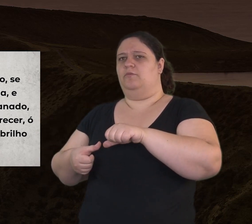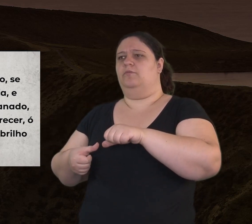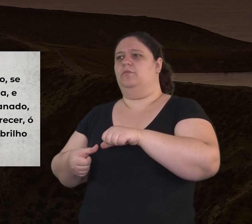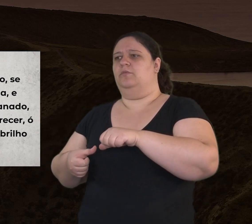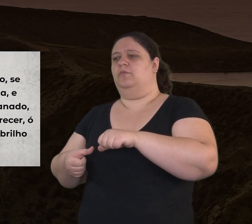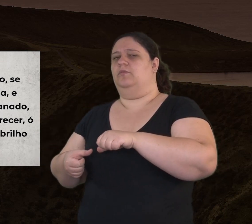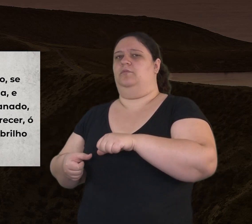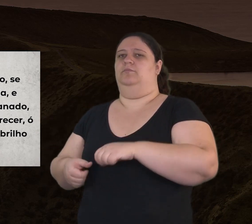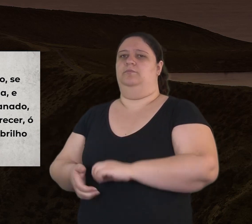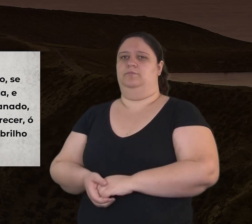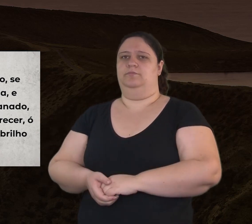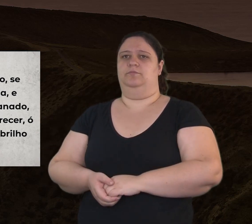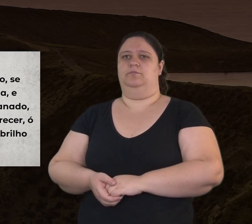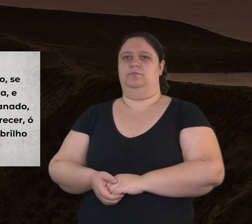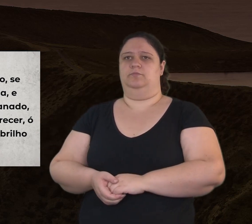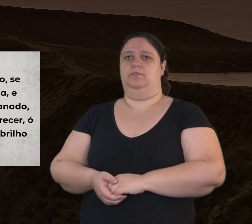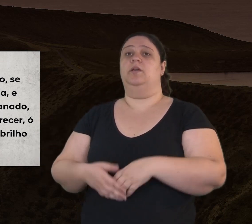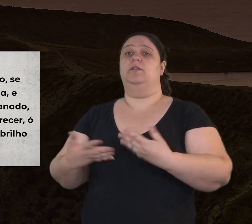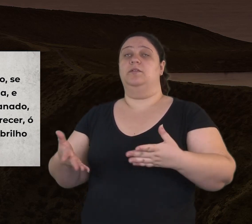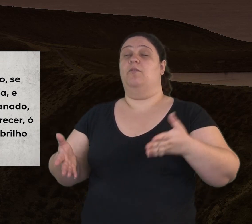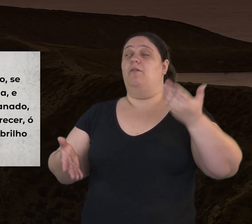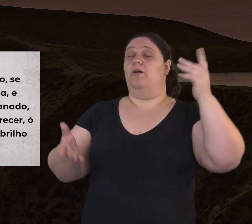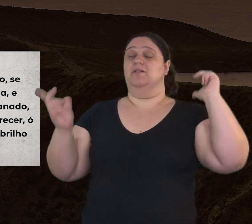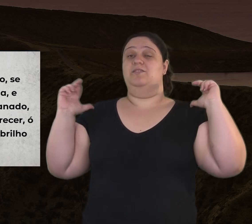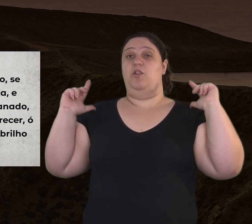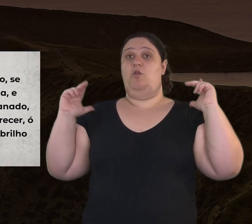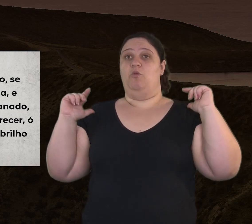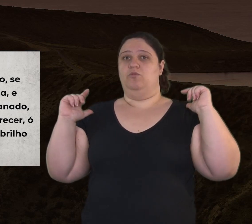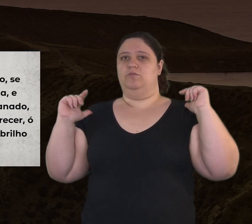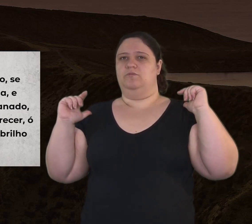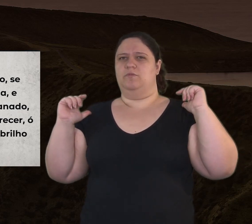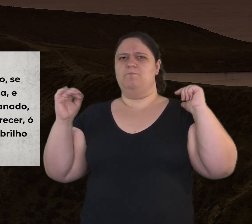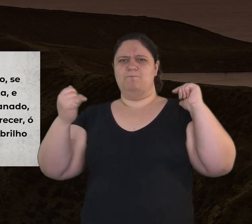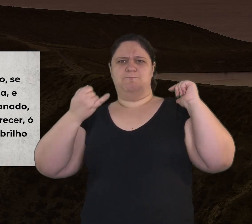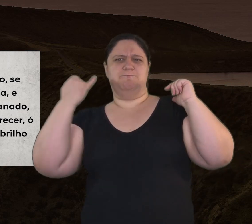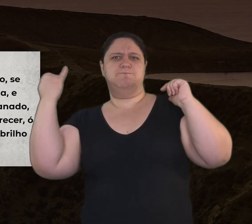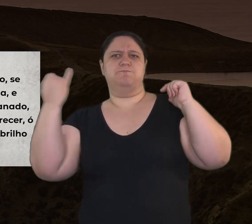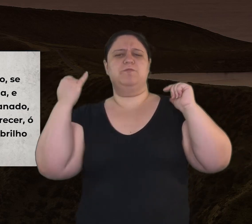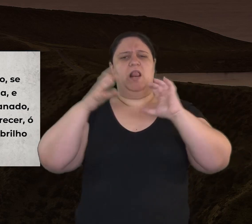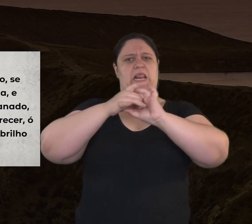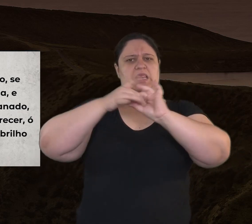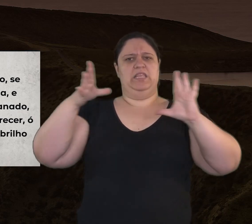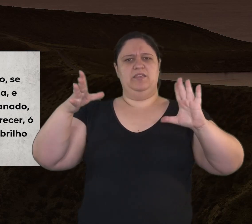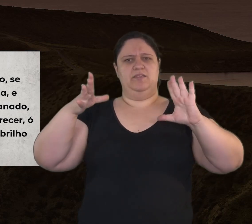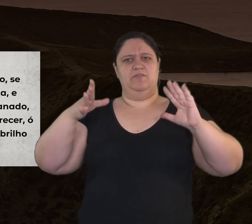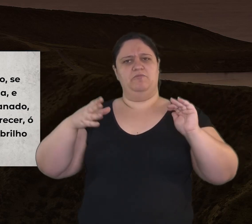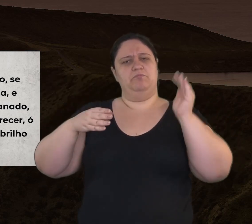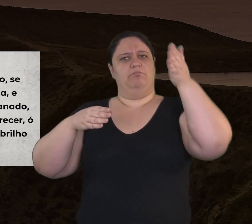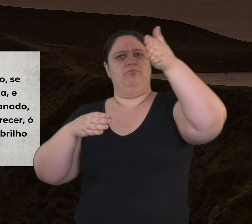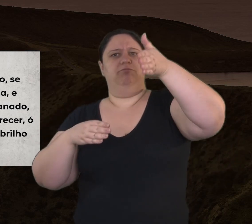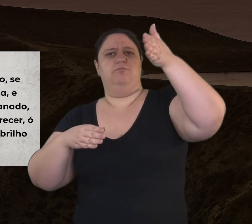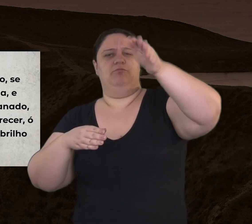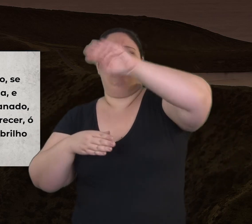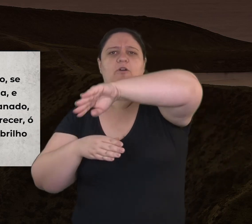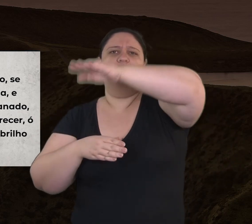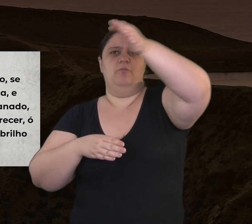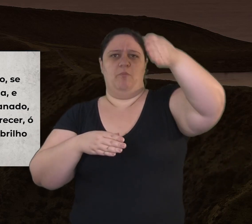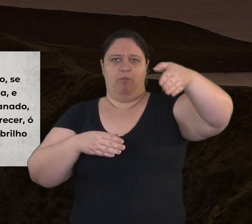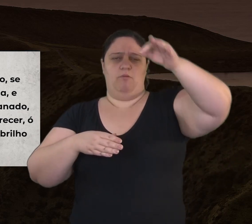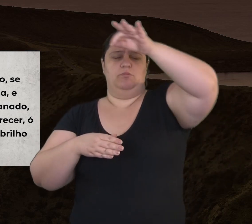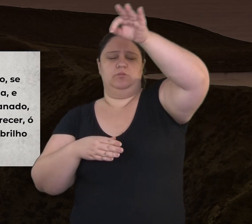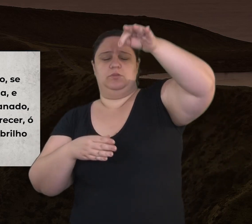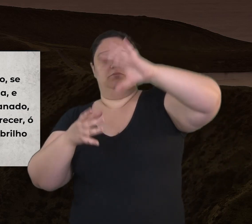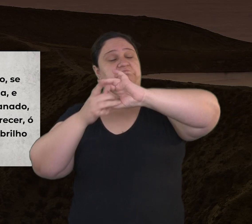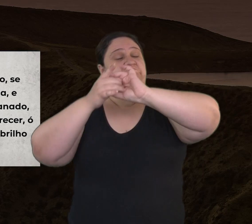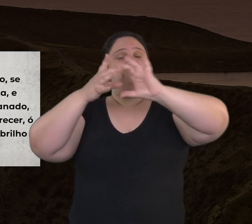meio ao brilho das pedras. Ele era o querubim da guarda, ele tinha livre acesso ao monte da congregação, ele tinha,